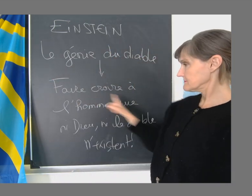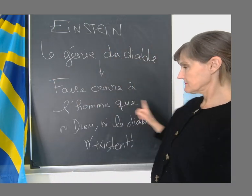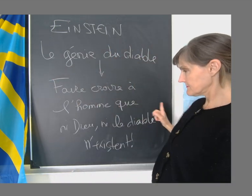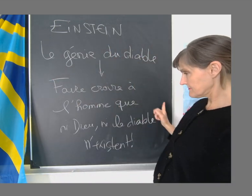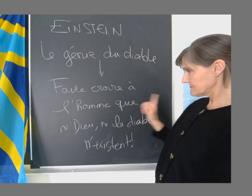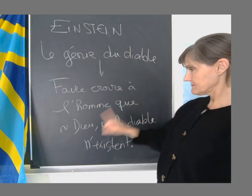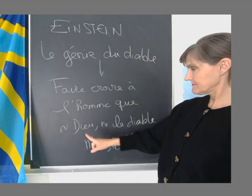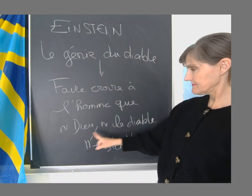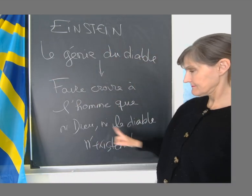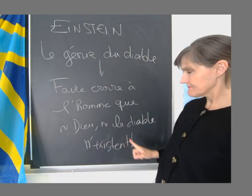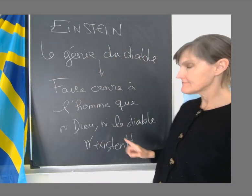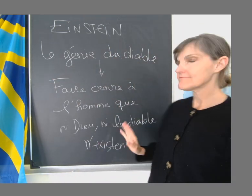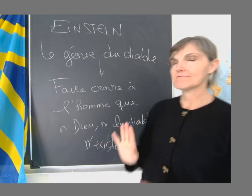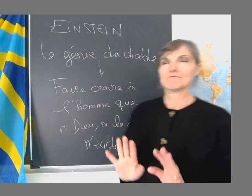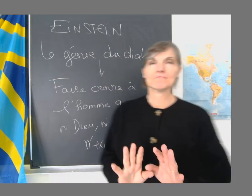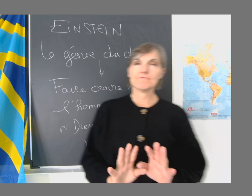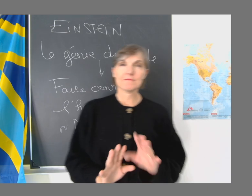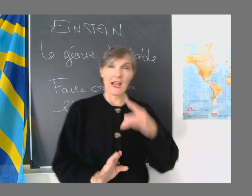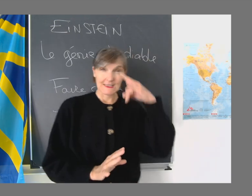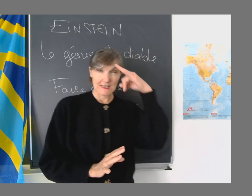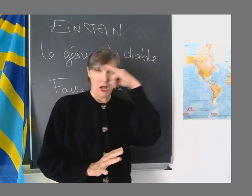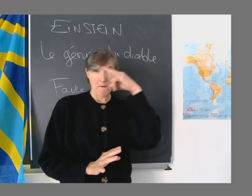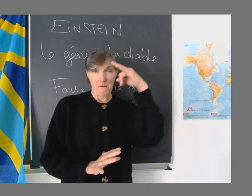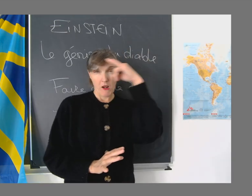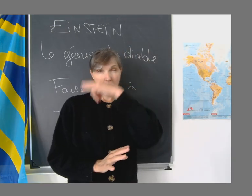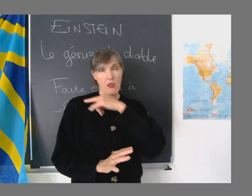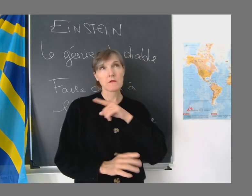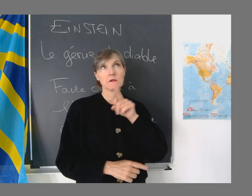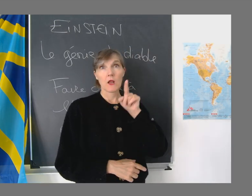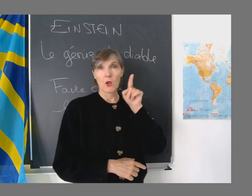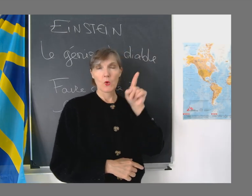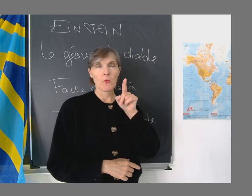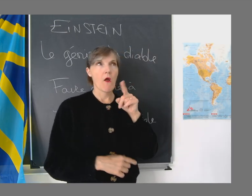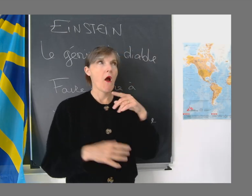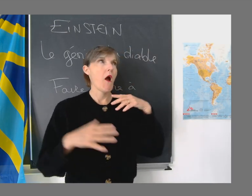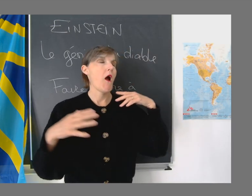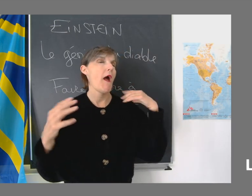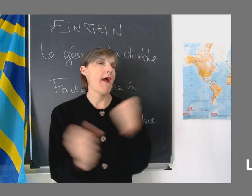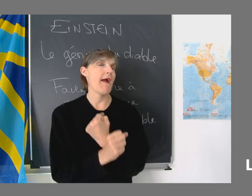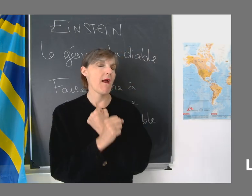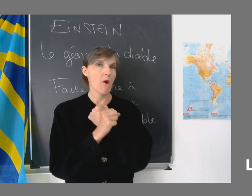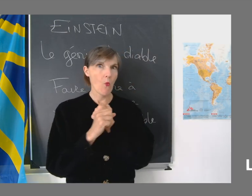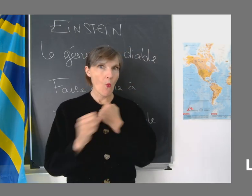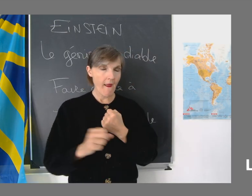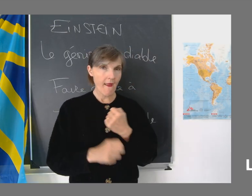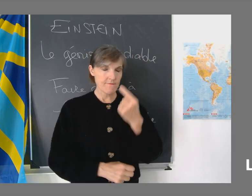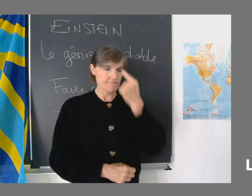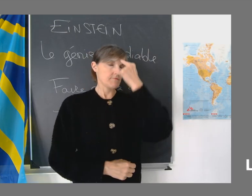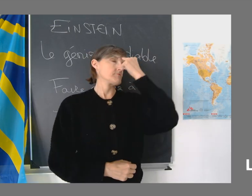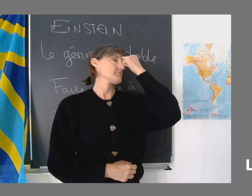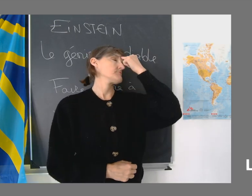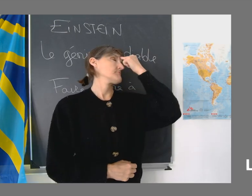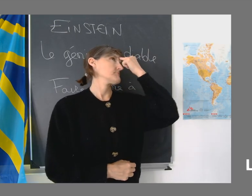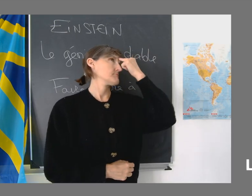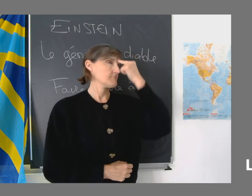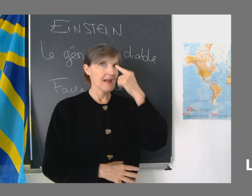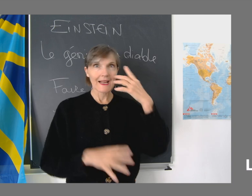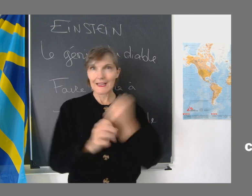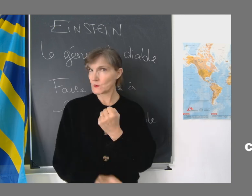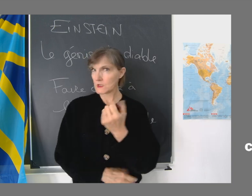et il a dit ceci et il a dit ceci le génie du diable c'est de